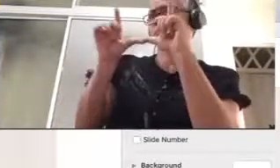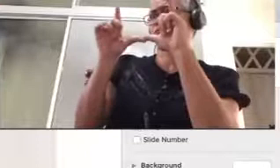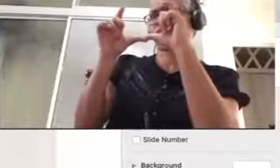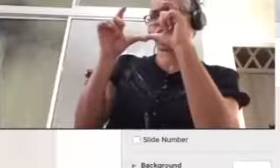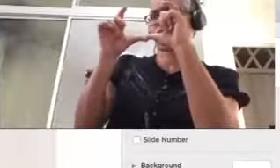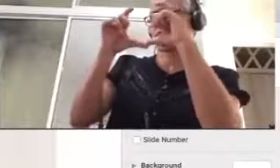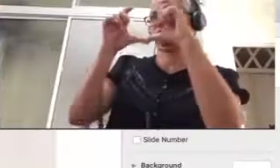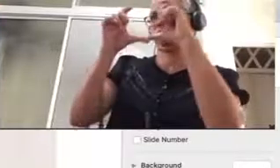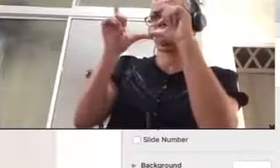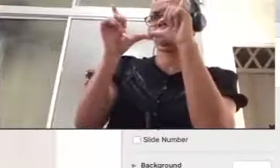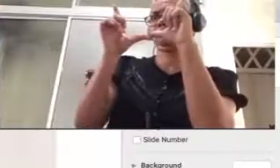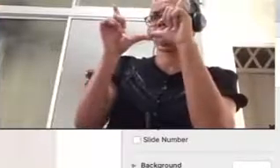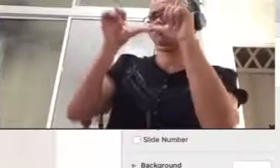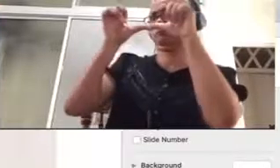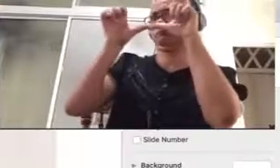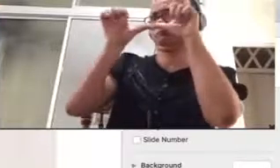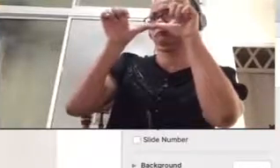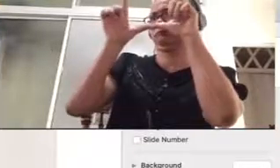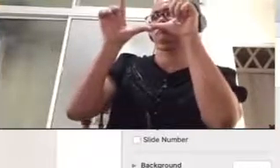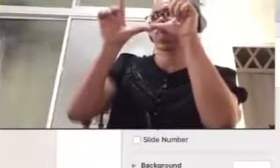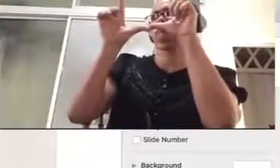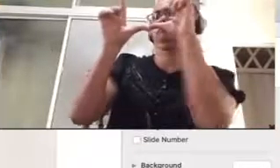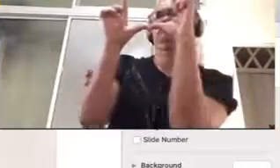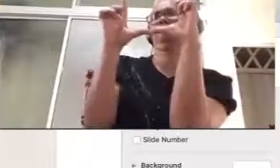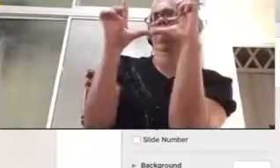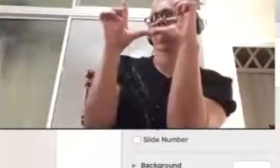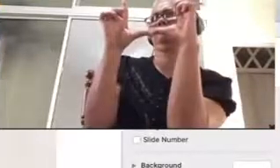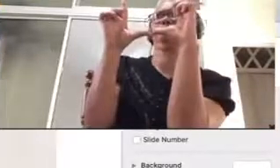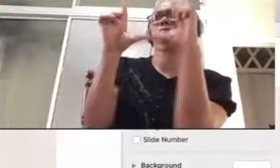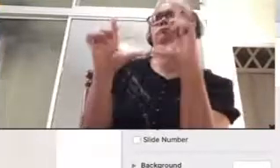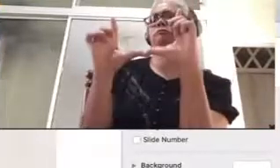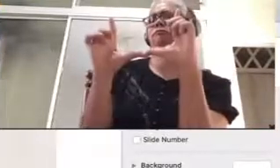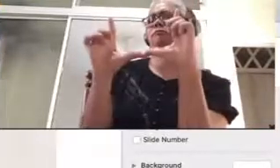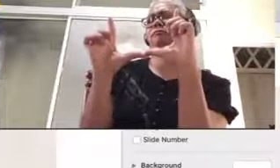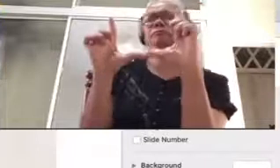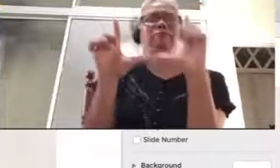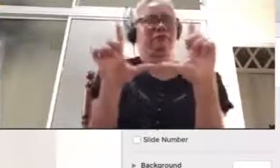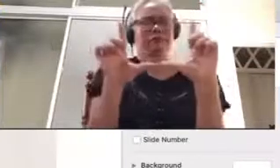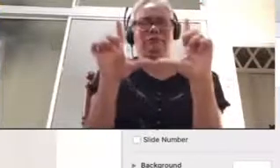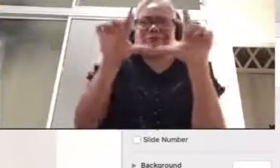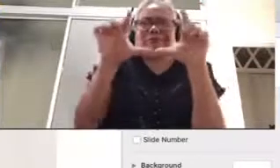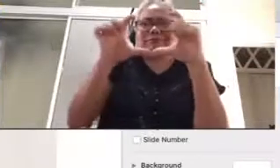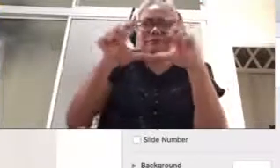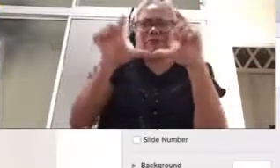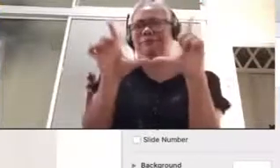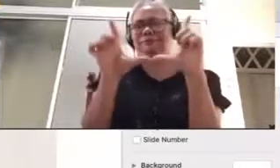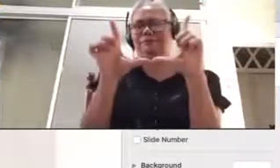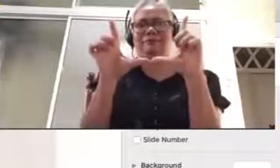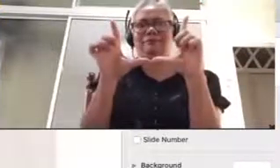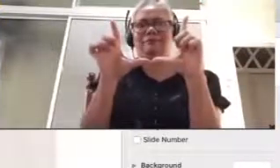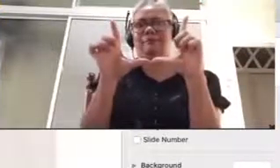se pone, se dobla y él intenta con toda su fuerza ponerse redondo, como le dicen los